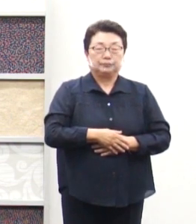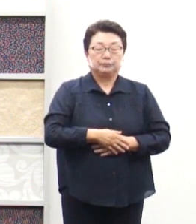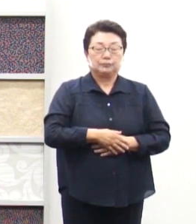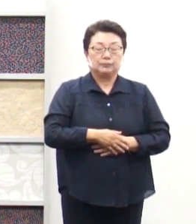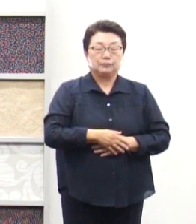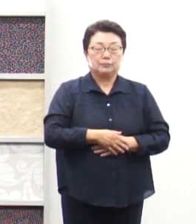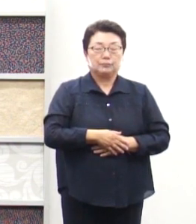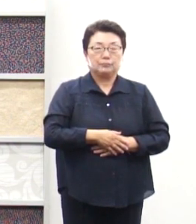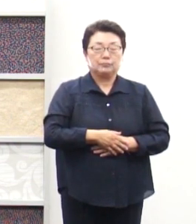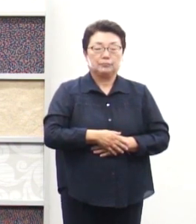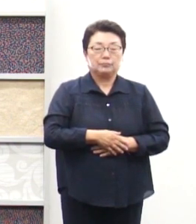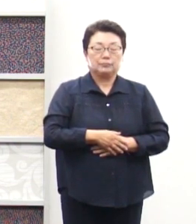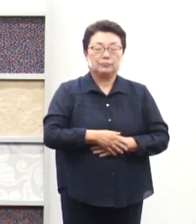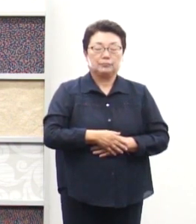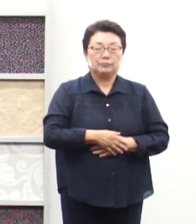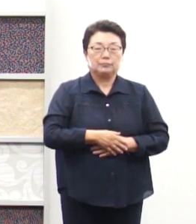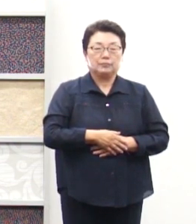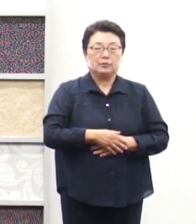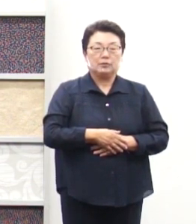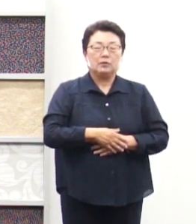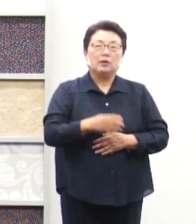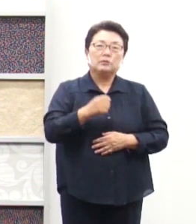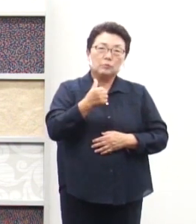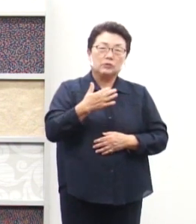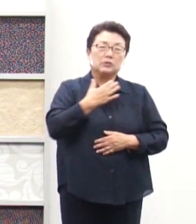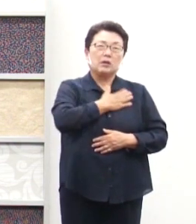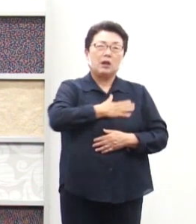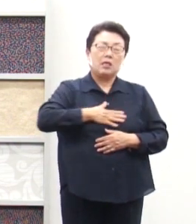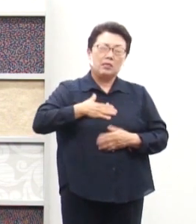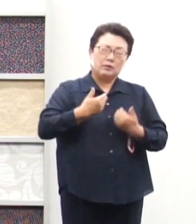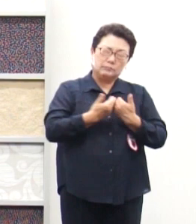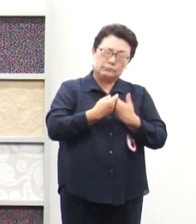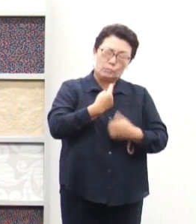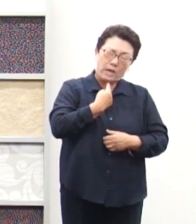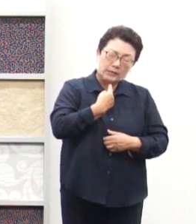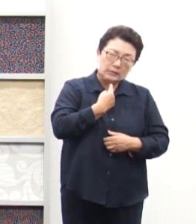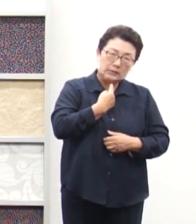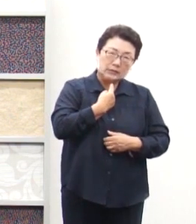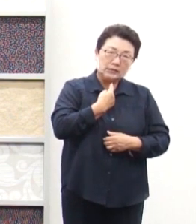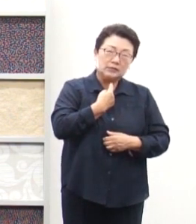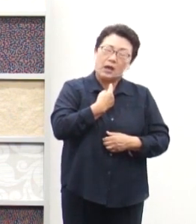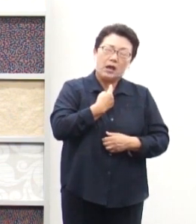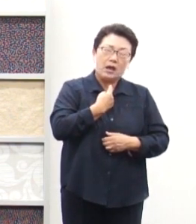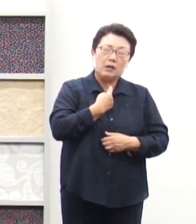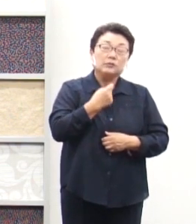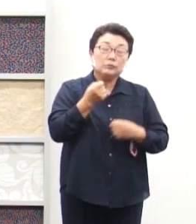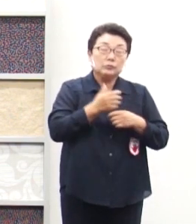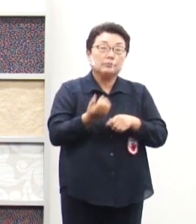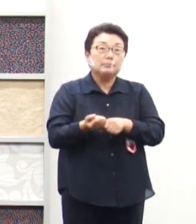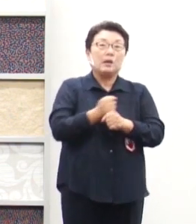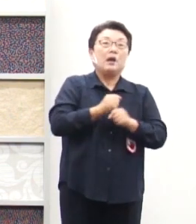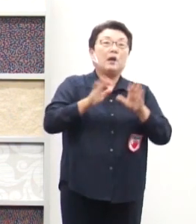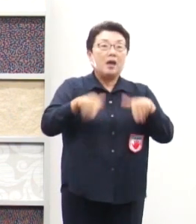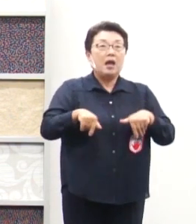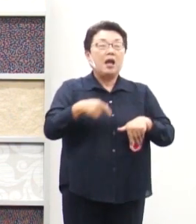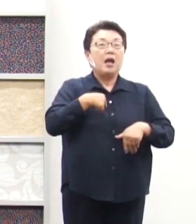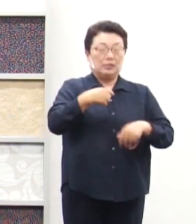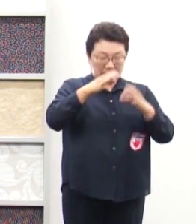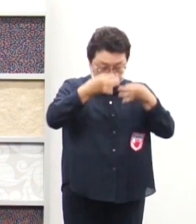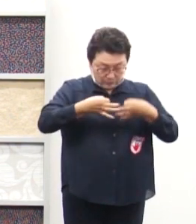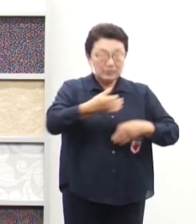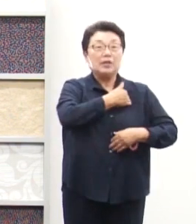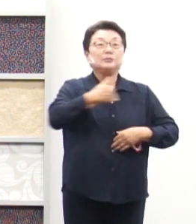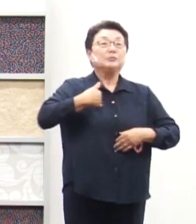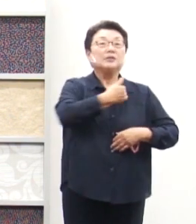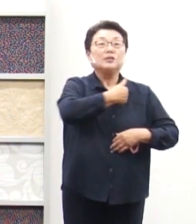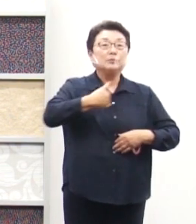ましたように、少し具合が悪くなった、でもすぐ良くなったというような場合に自己判断をせ